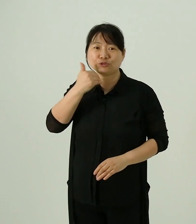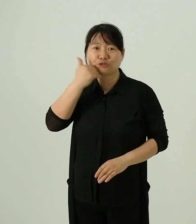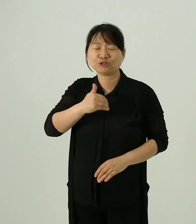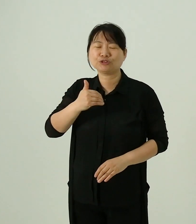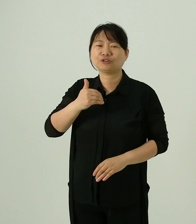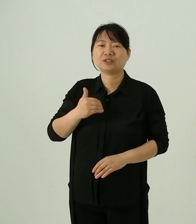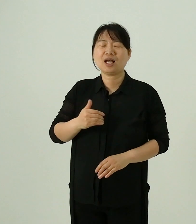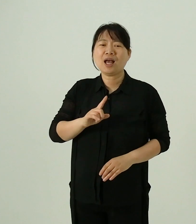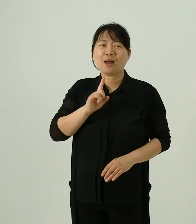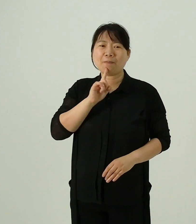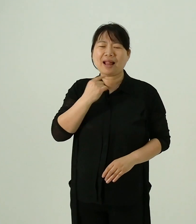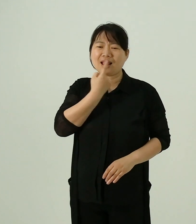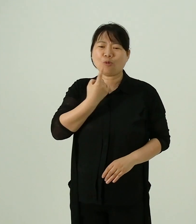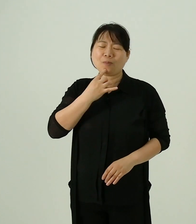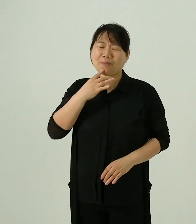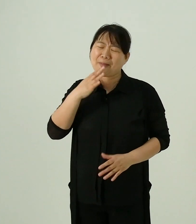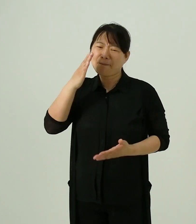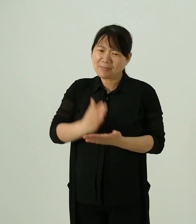말만 하지